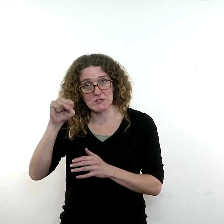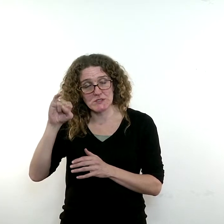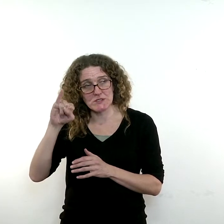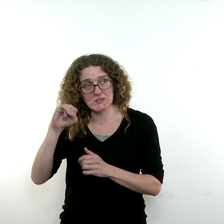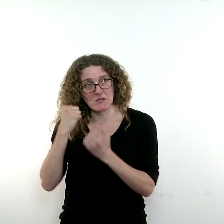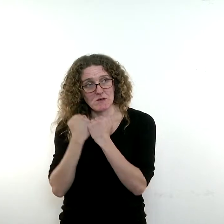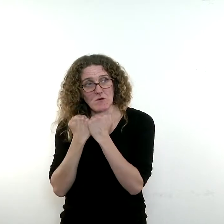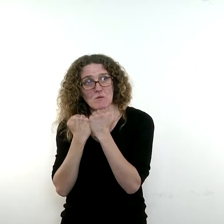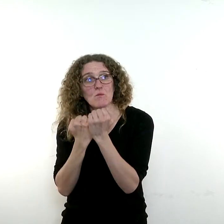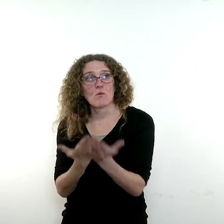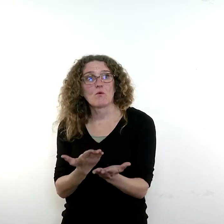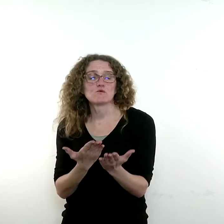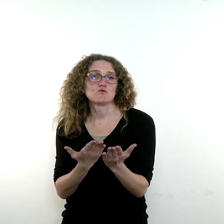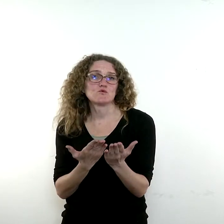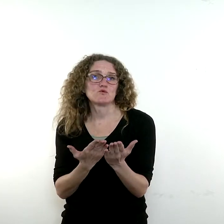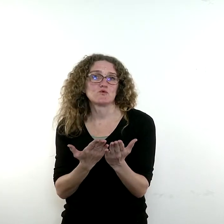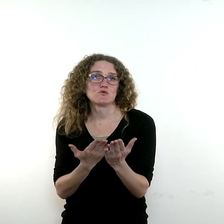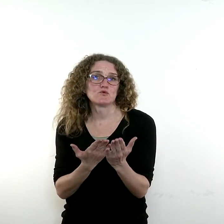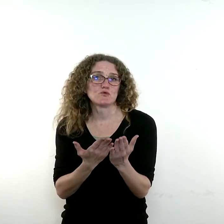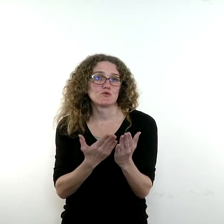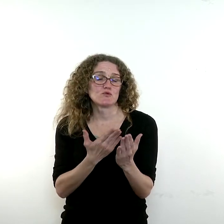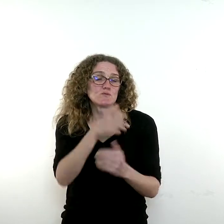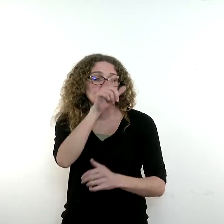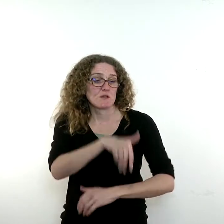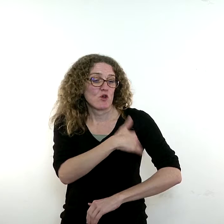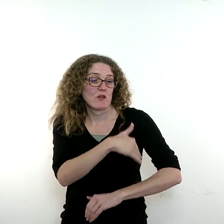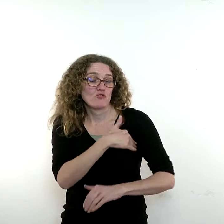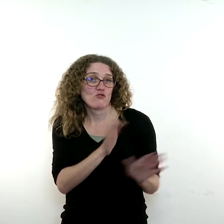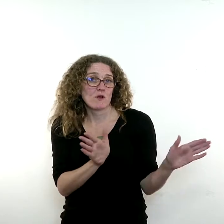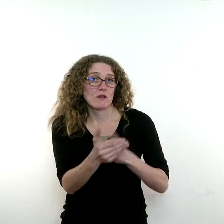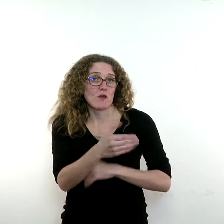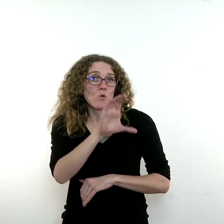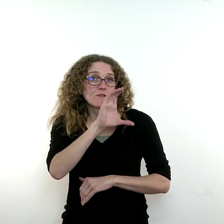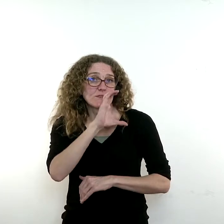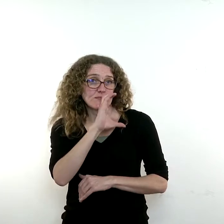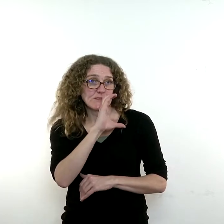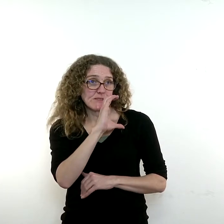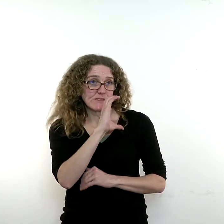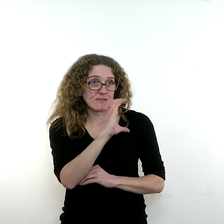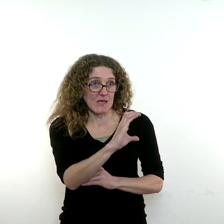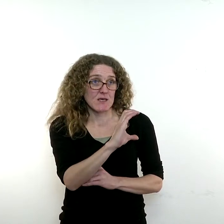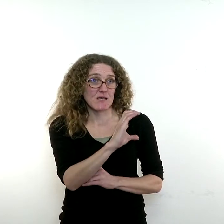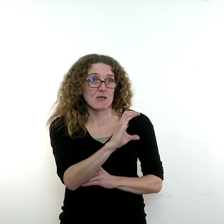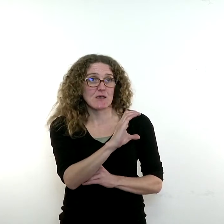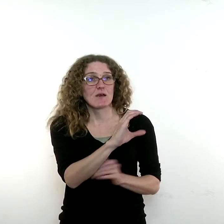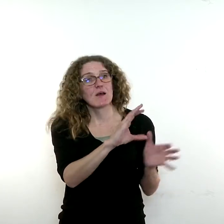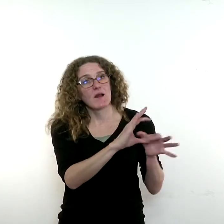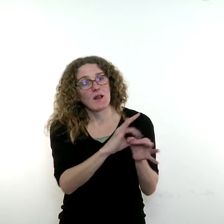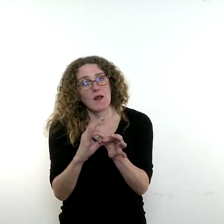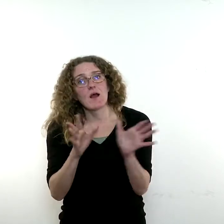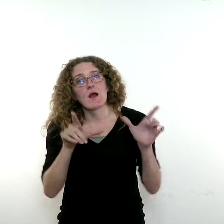à disposition d'un agent catégorie C relevant du cadre d'emploi des adjoints